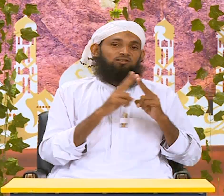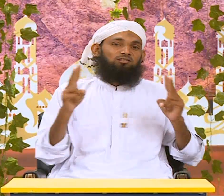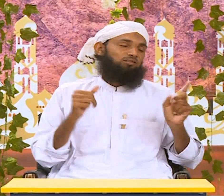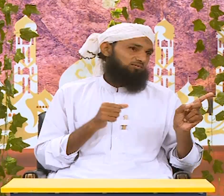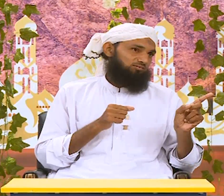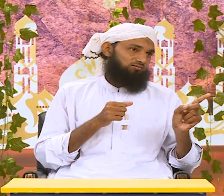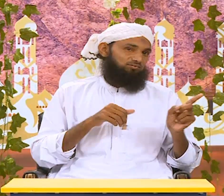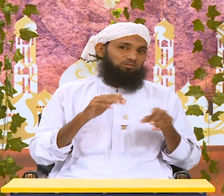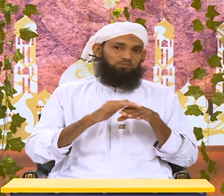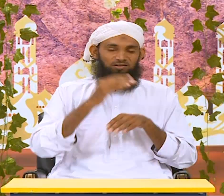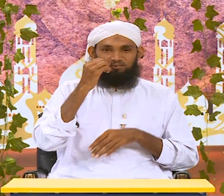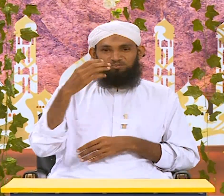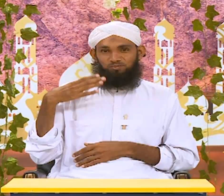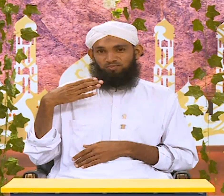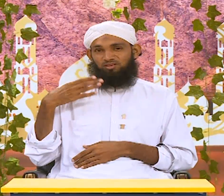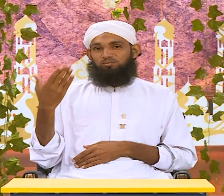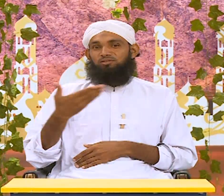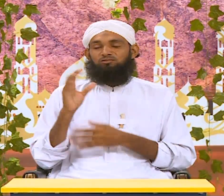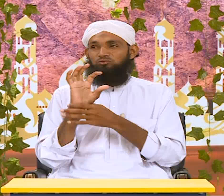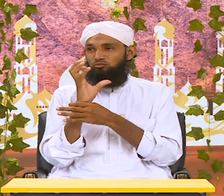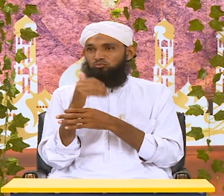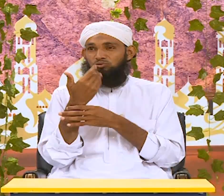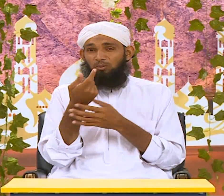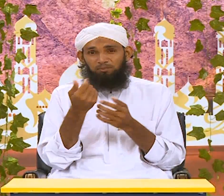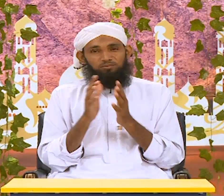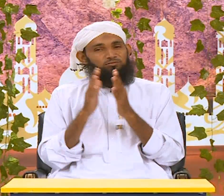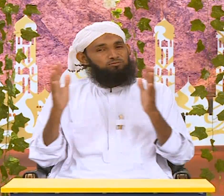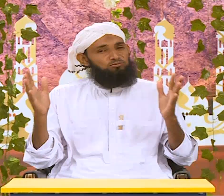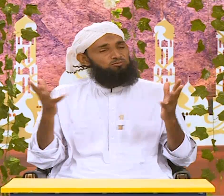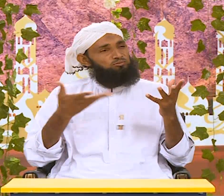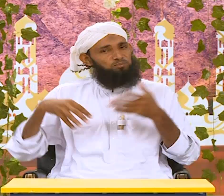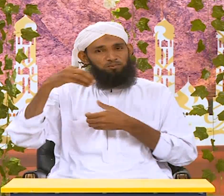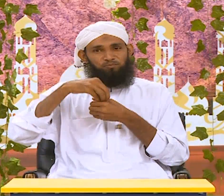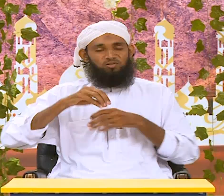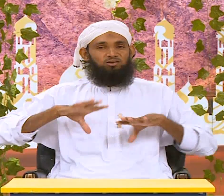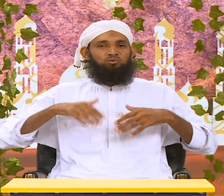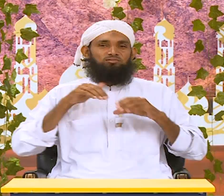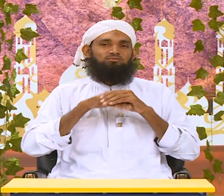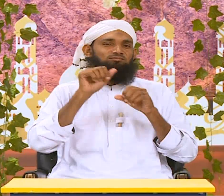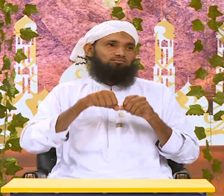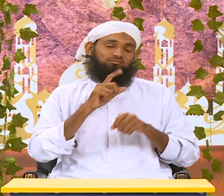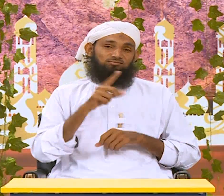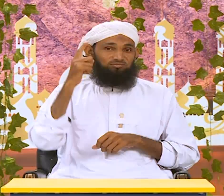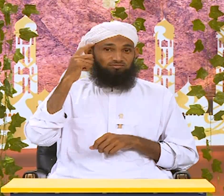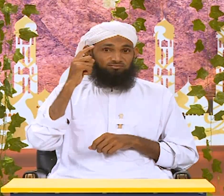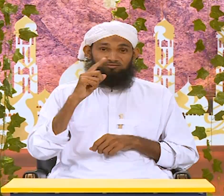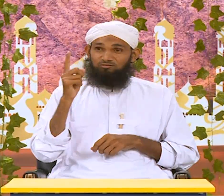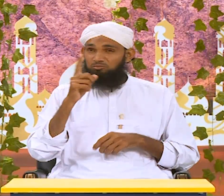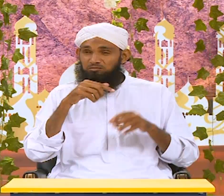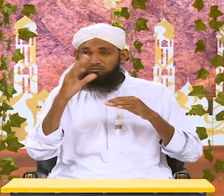پیارے اسلامی بھائیوں، دنیا اور دنیاوی مال و دولت کی کثرت یقیناً نقصان دہ ہے، مگر یاد رکھیے یہ ہر ایک کو نقصان نہیں پہنچاتی۔